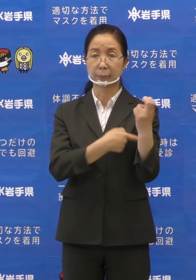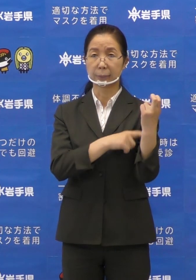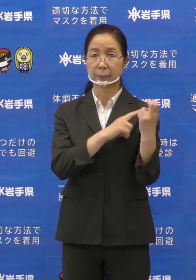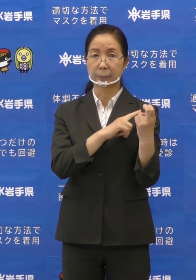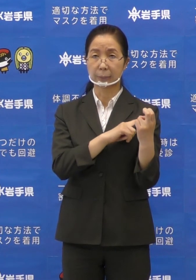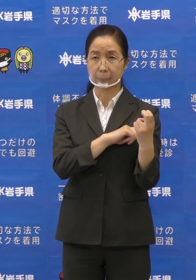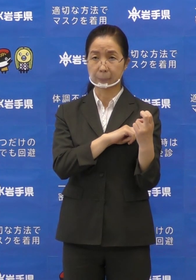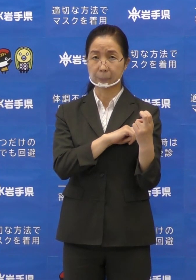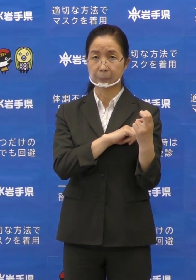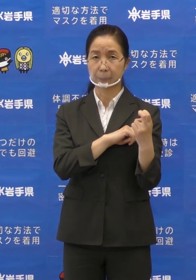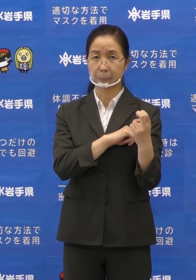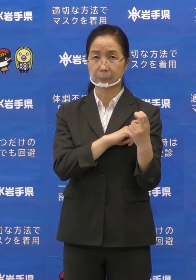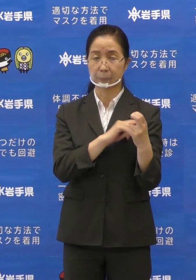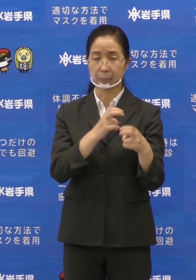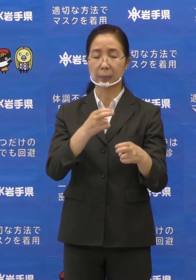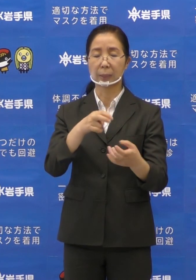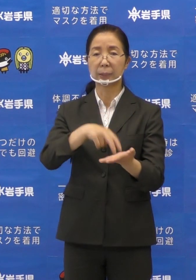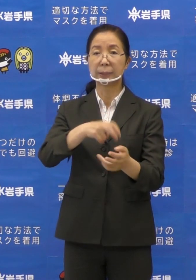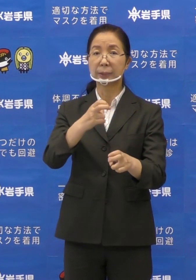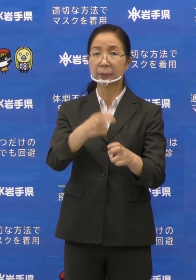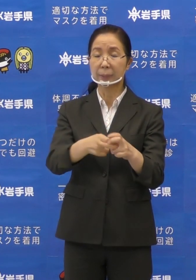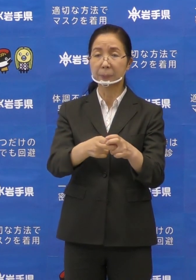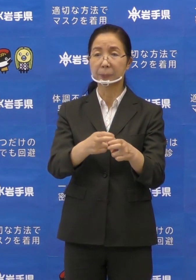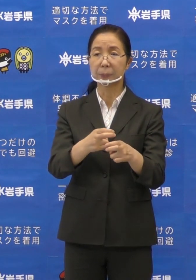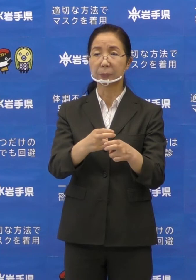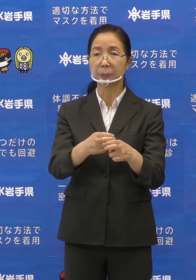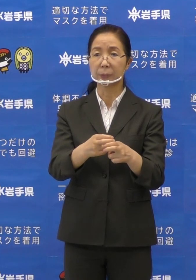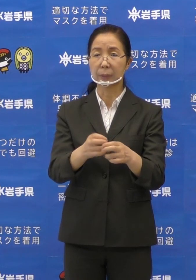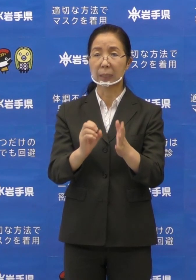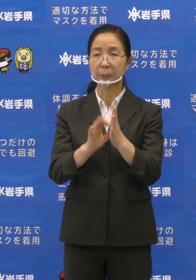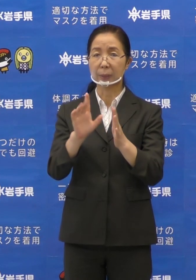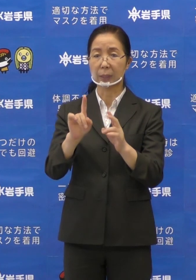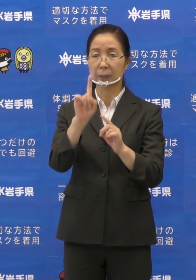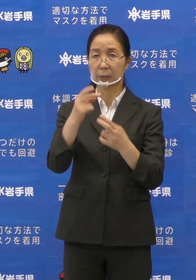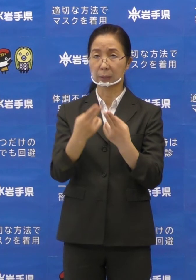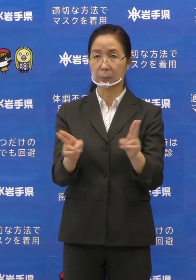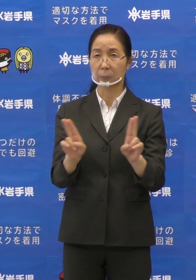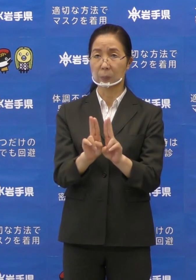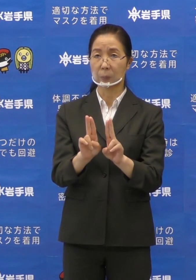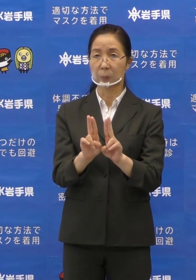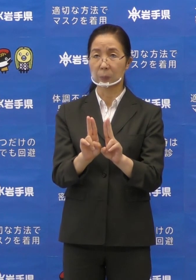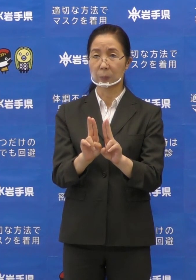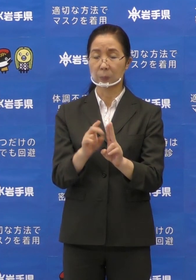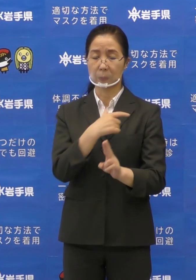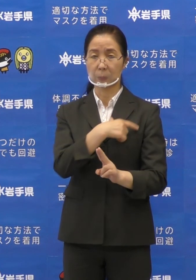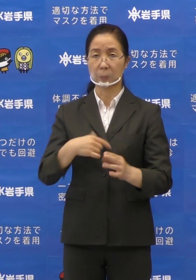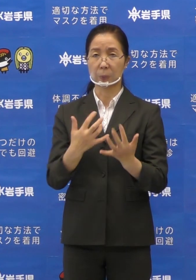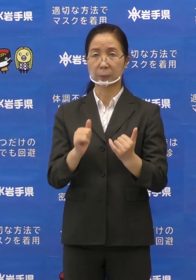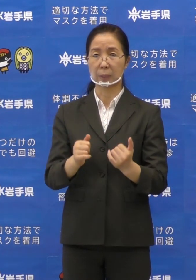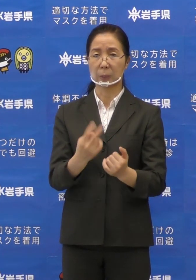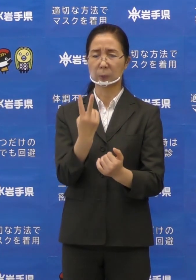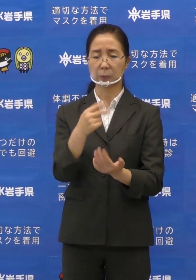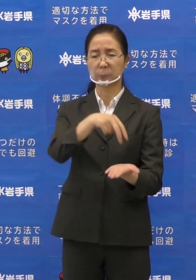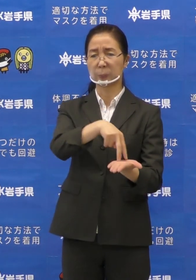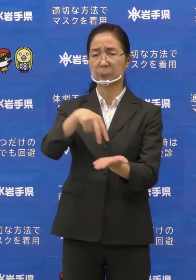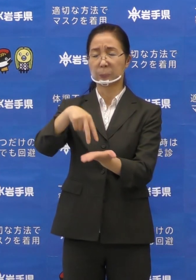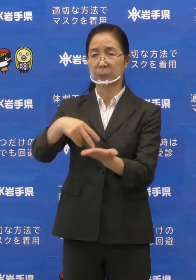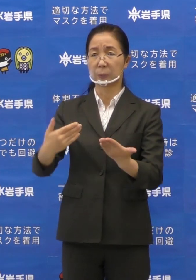で岩手1区と2区で候補者を擁立することを先日発表になりました